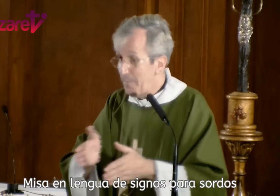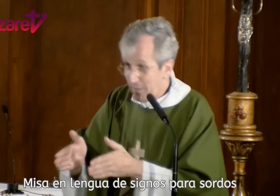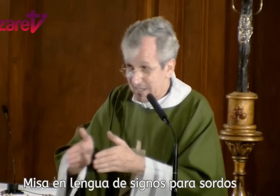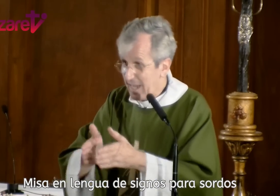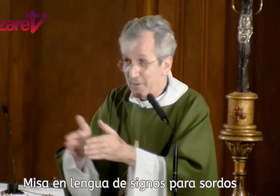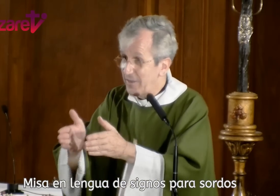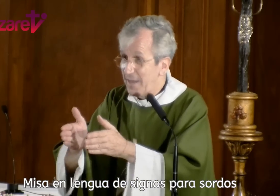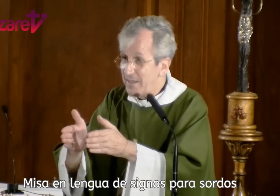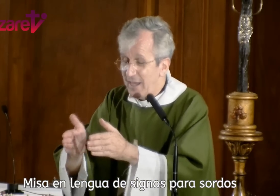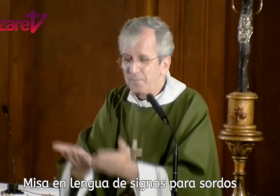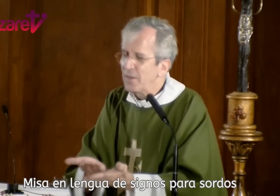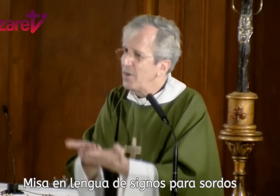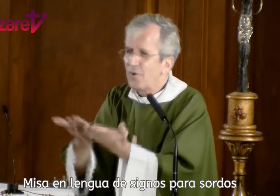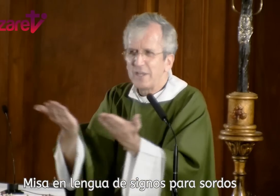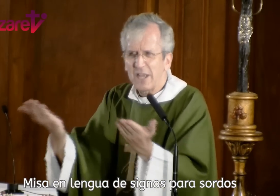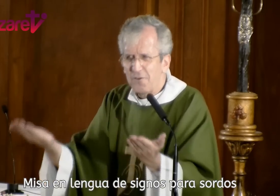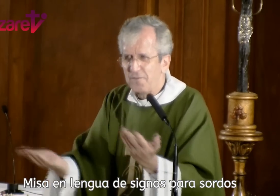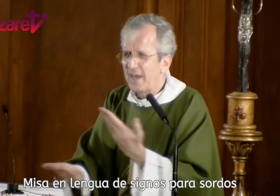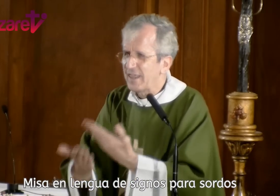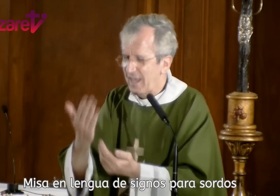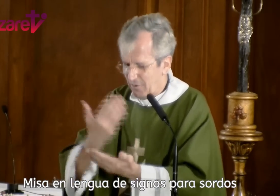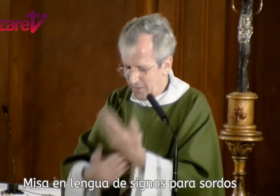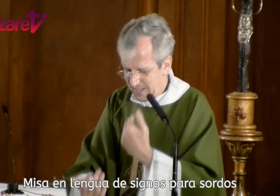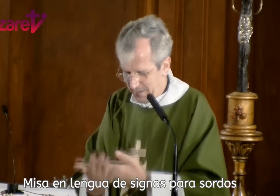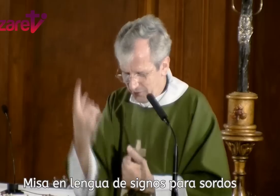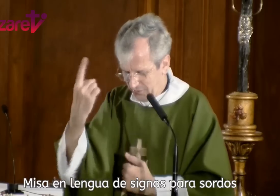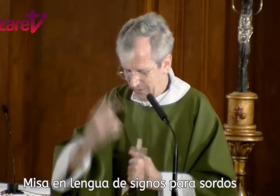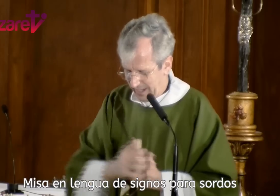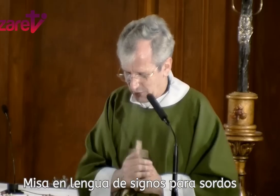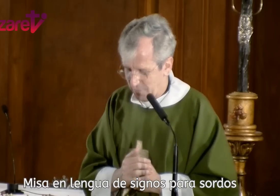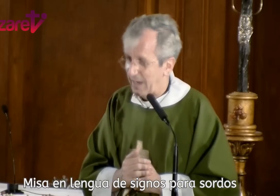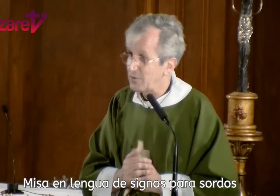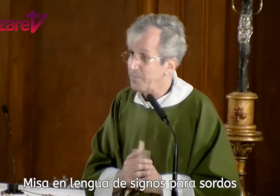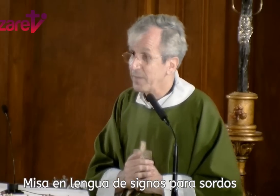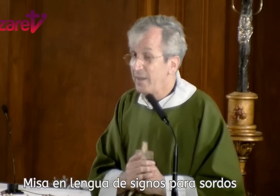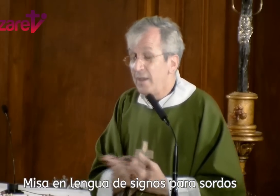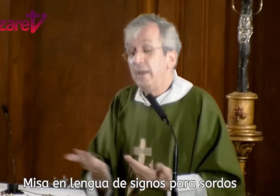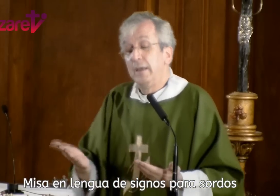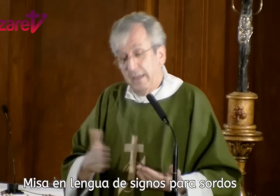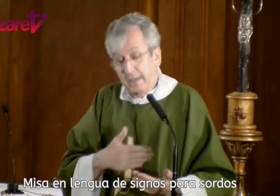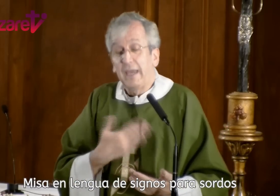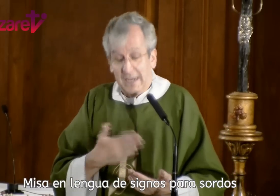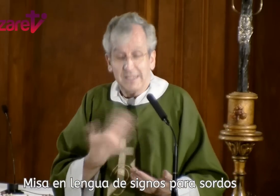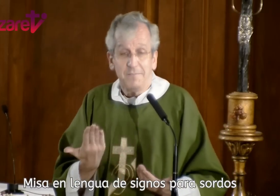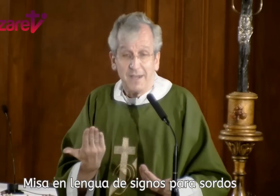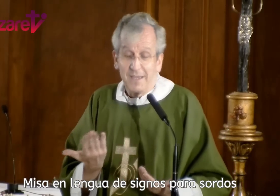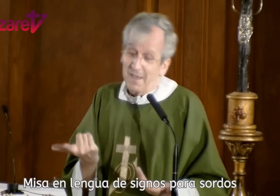por ese camino de la vida con esa confianza, con ese abandono en sus manos. Qué lástima que a